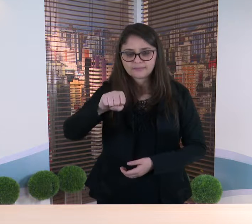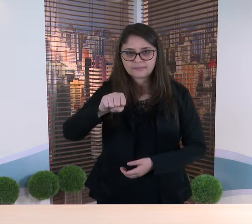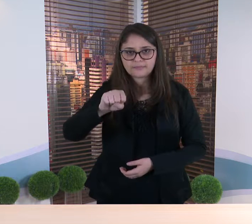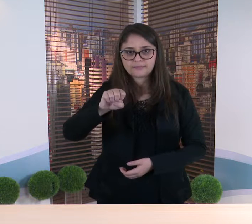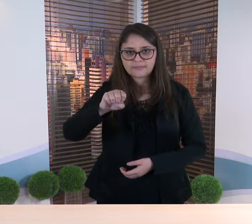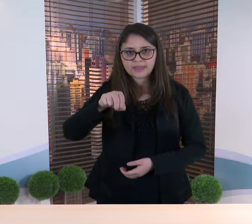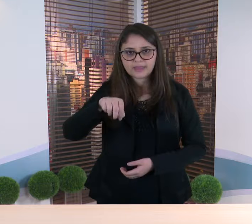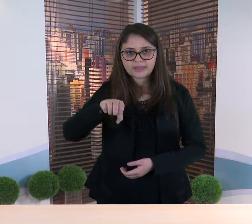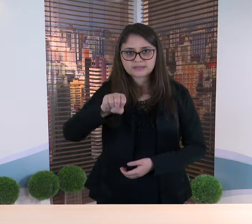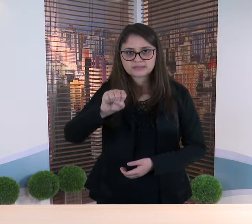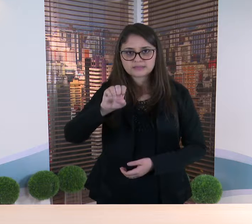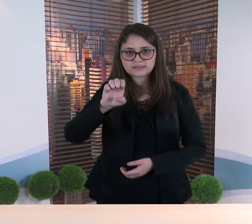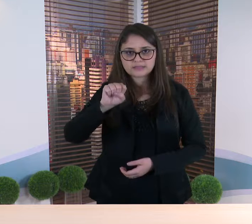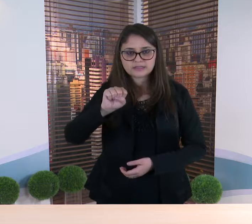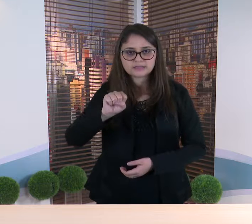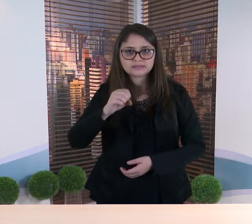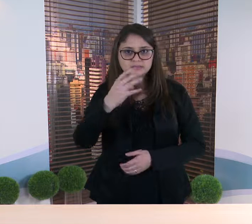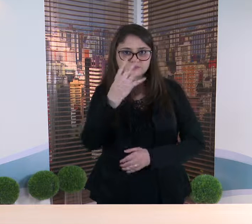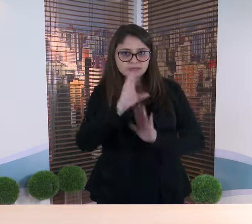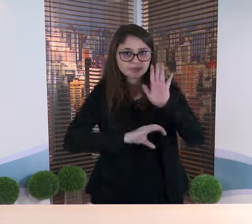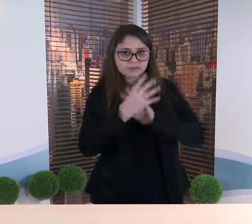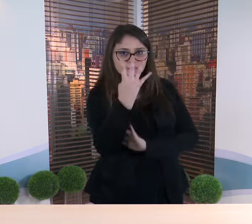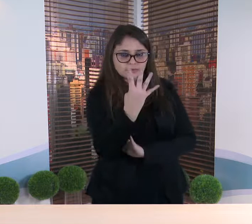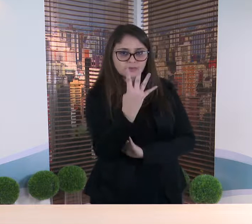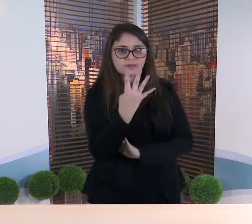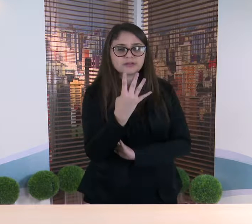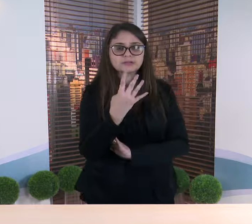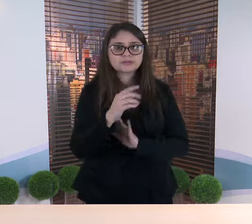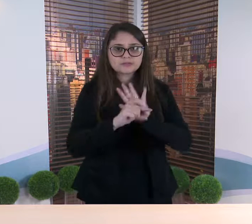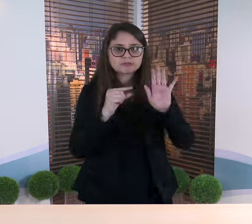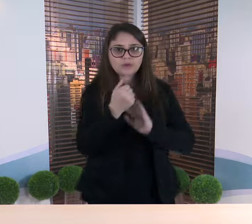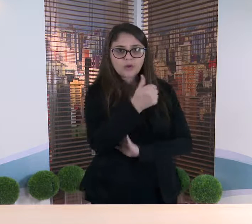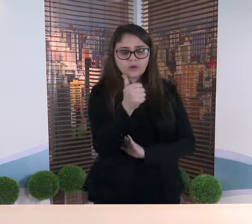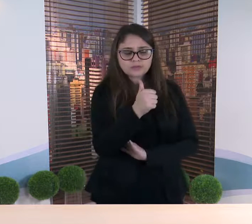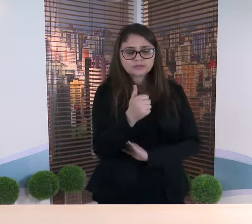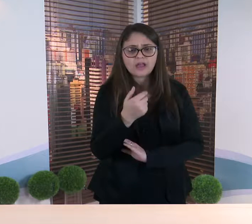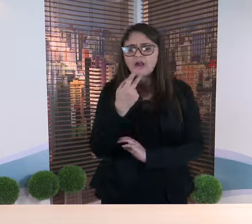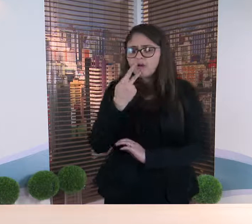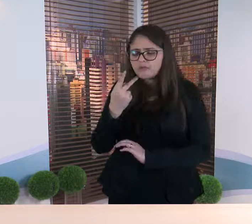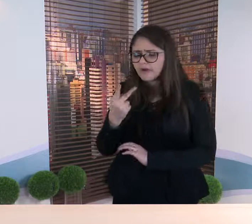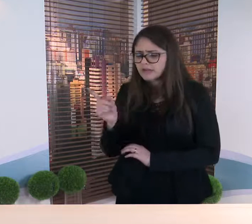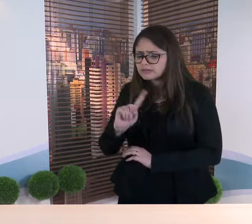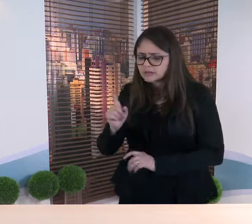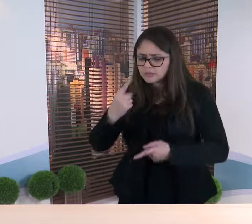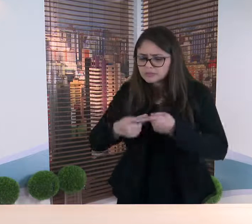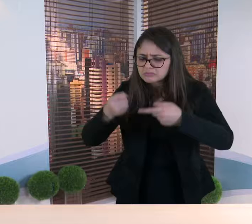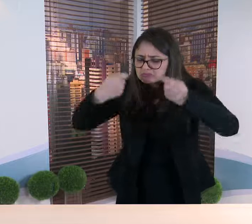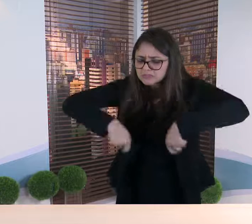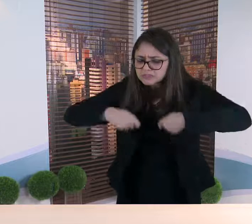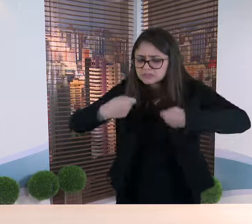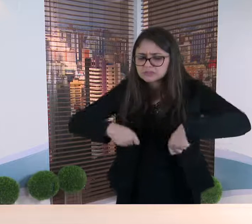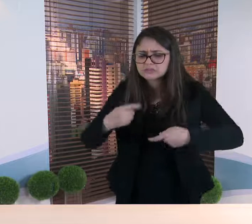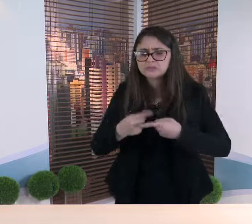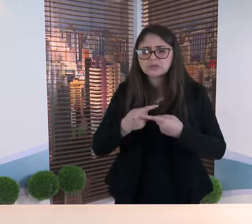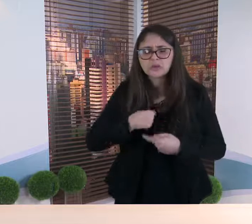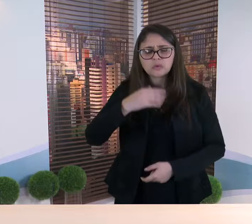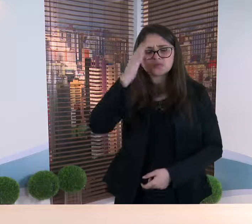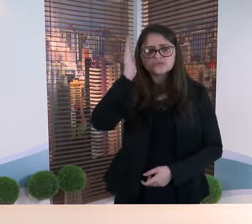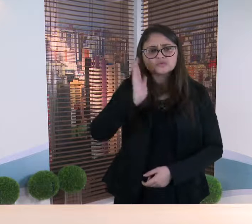ele diz: não digo isto como por necessidade, porque já aprendi a contentar-me